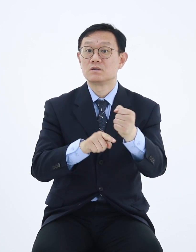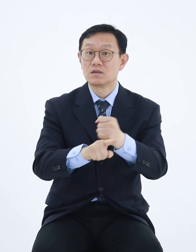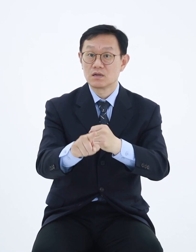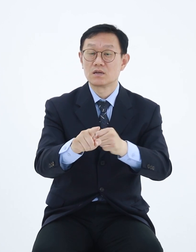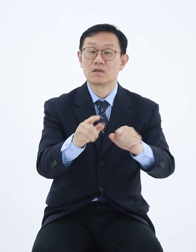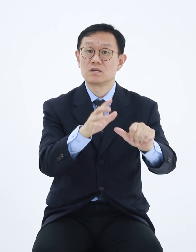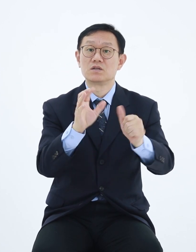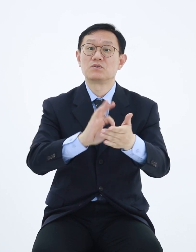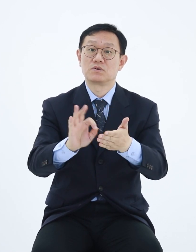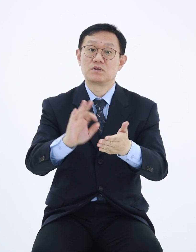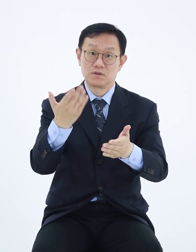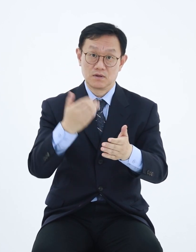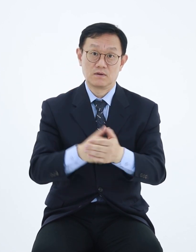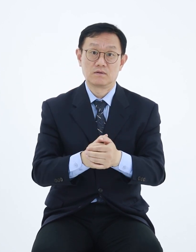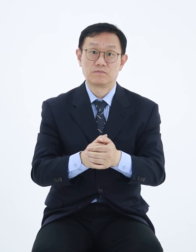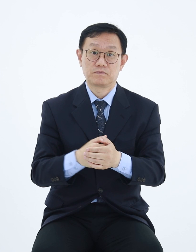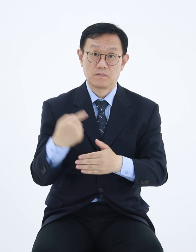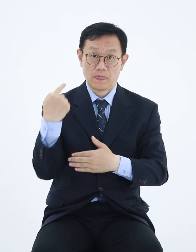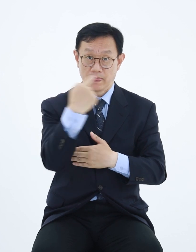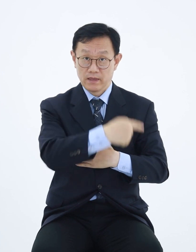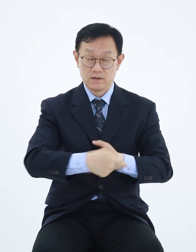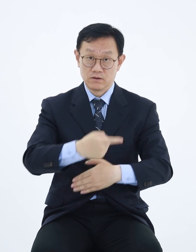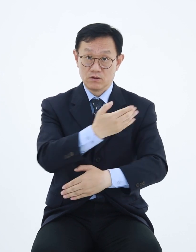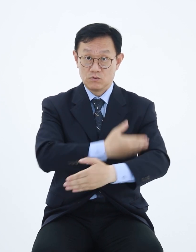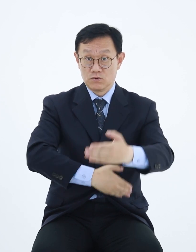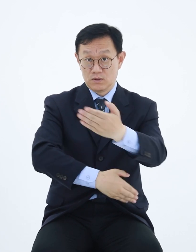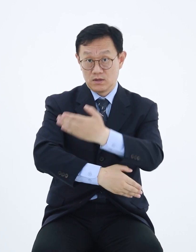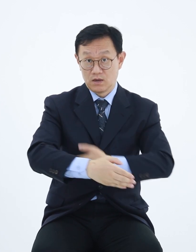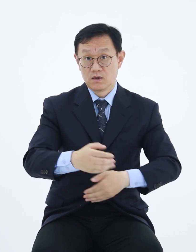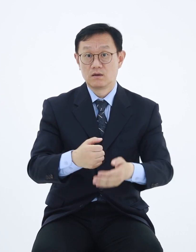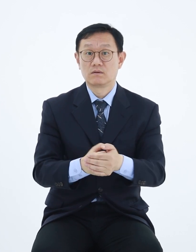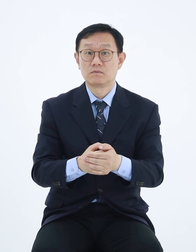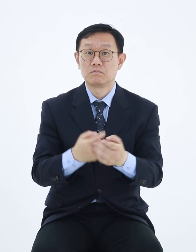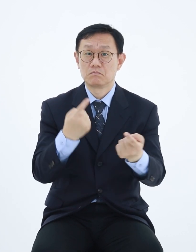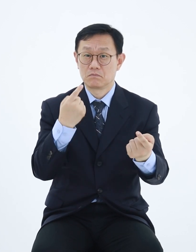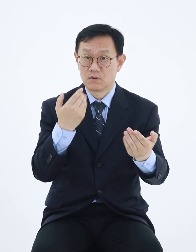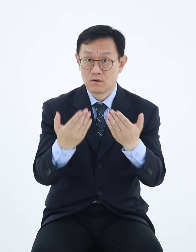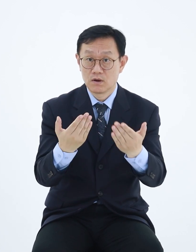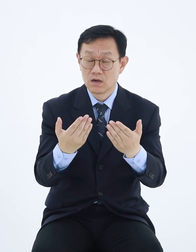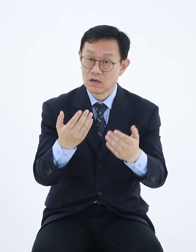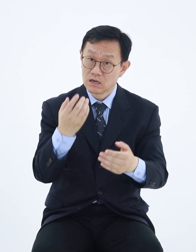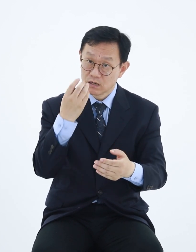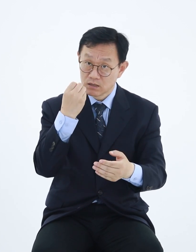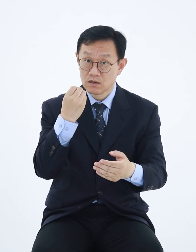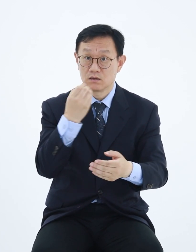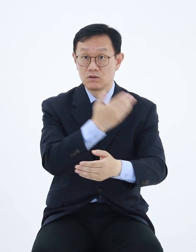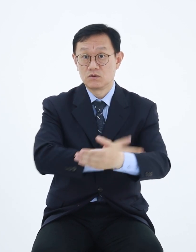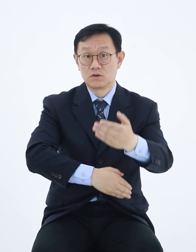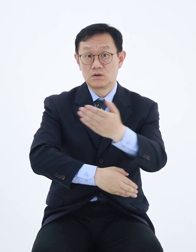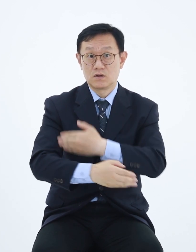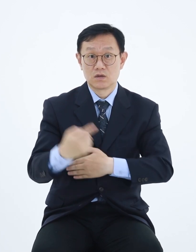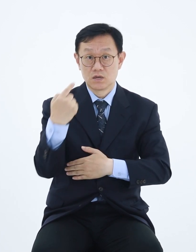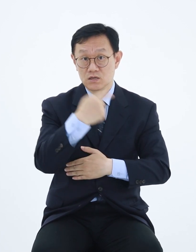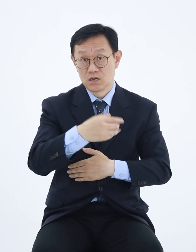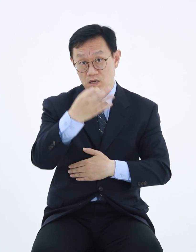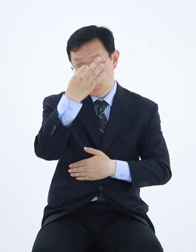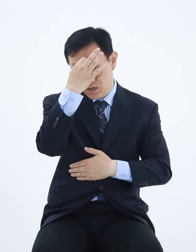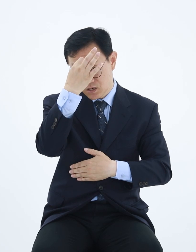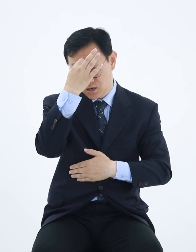한다. 신체적 손상. 명백한 이상이나 손실로 인한 신체 기능이나 구조상의 문제.